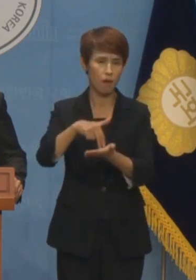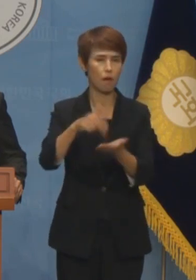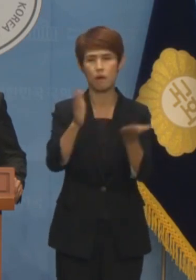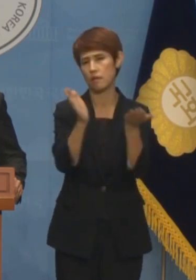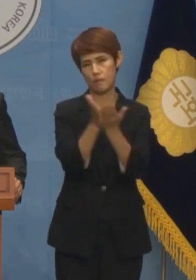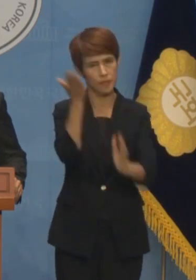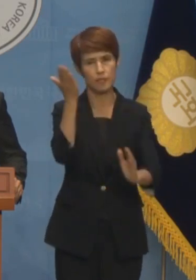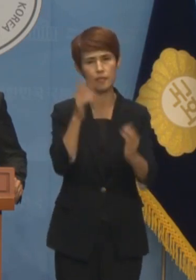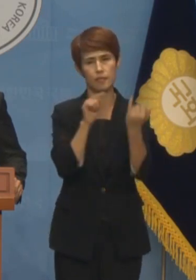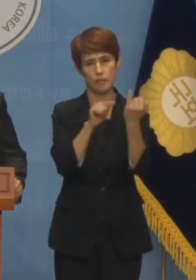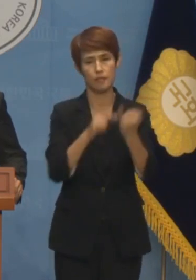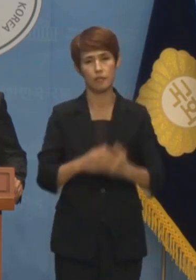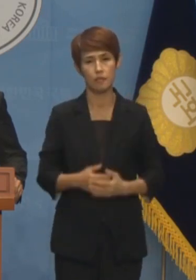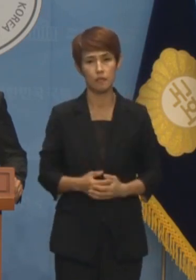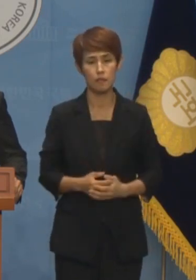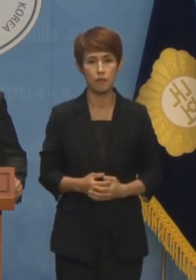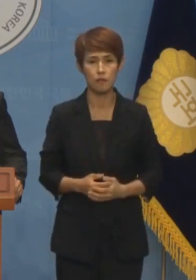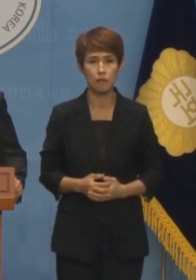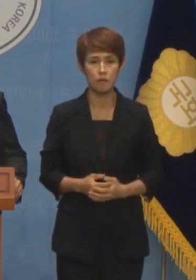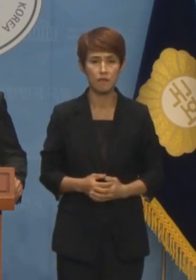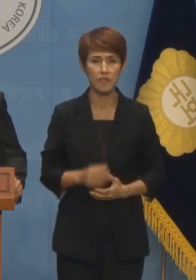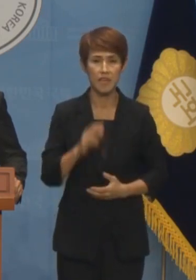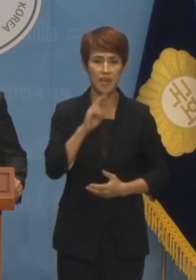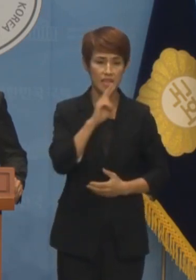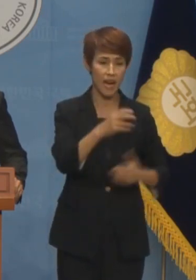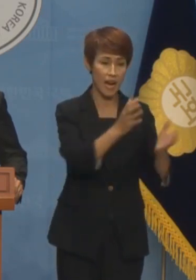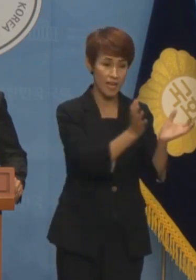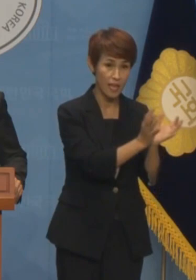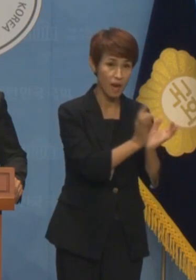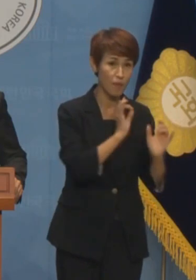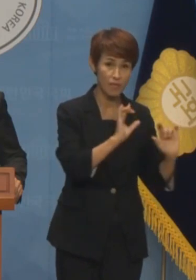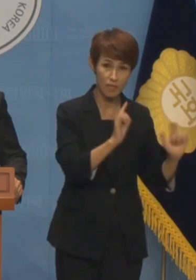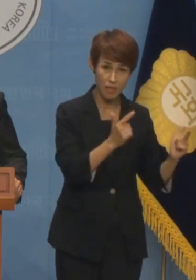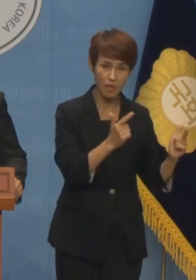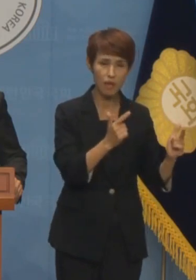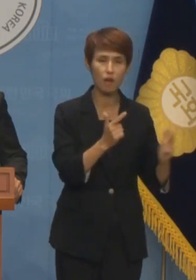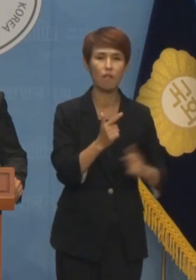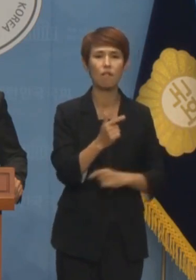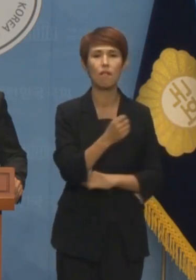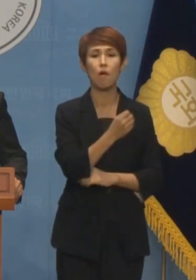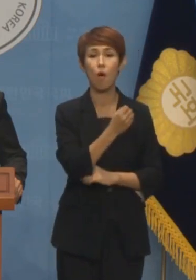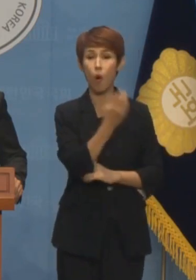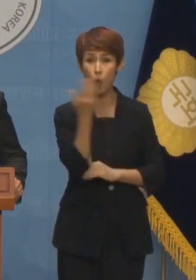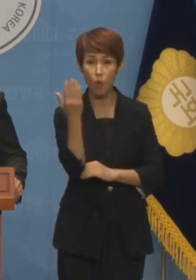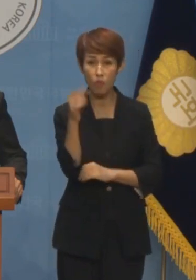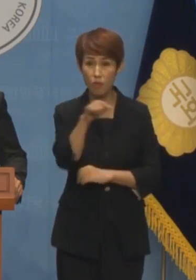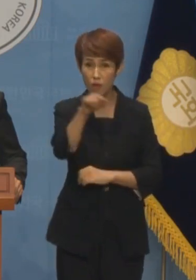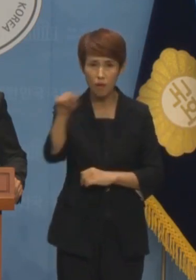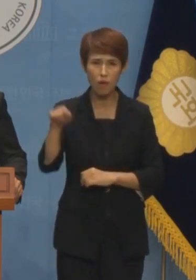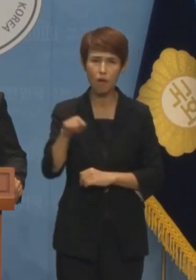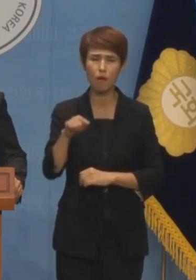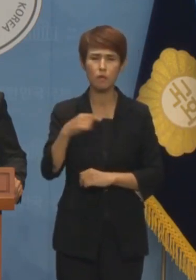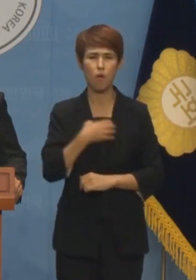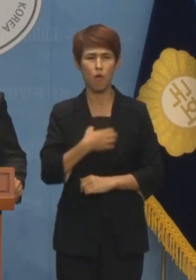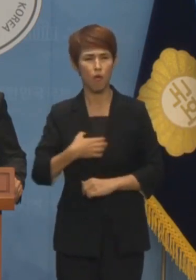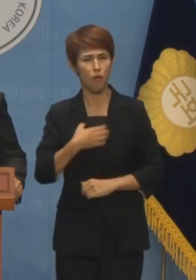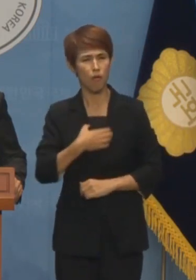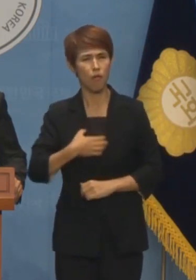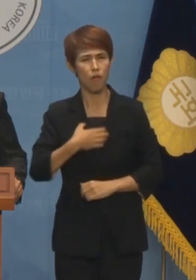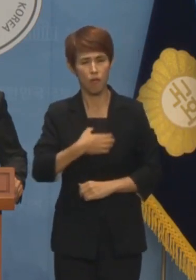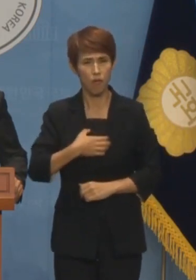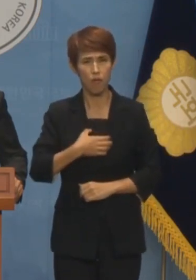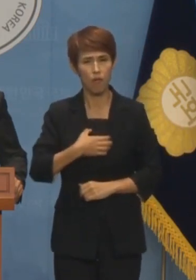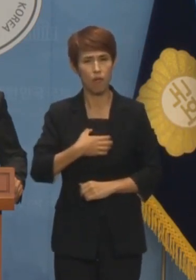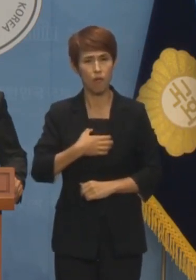부적절합니다. 그러나 야당뿐 아니라 언론계에서까지 심각한 우려를 표했음에도